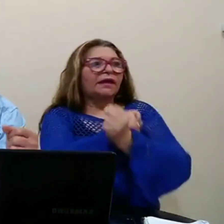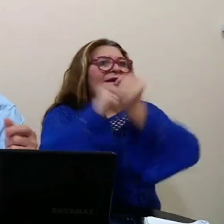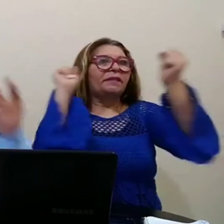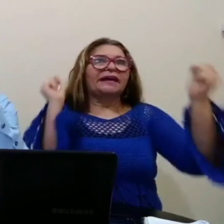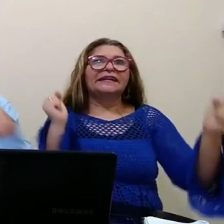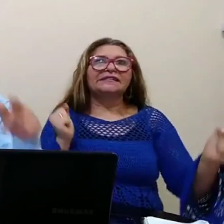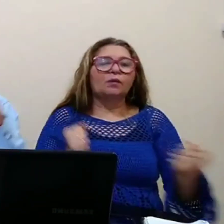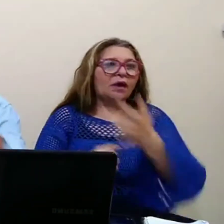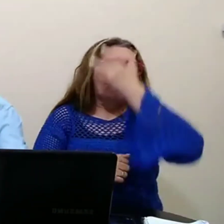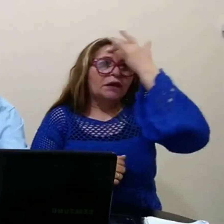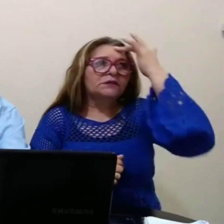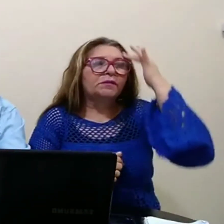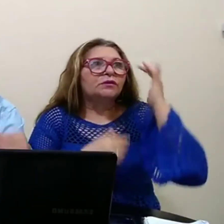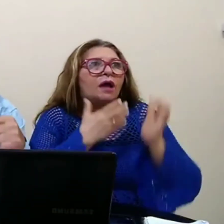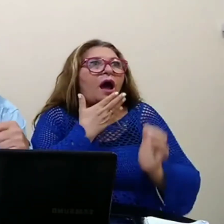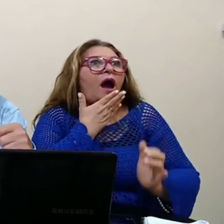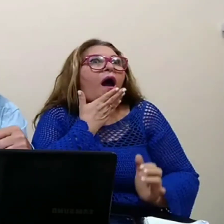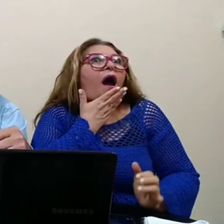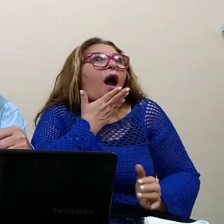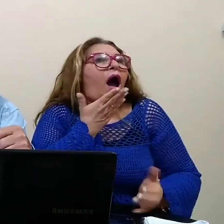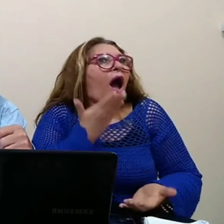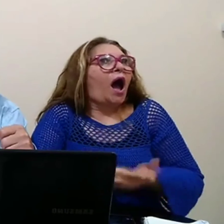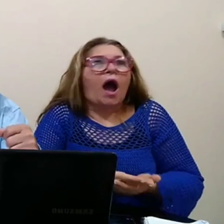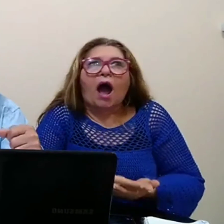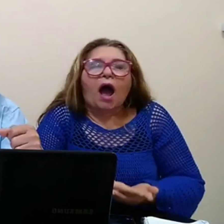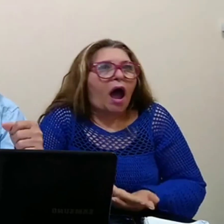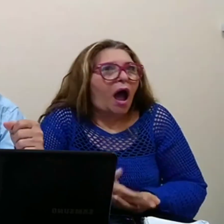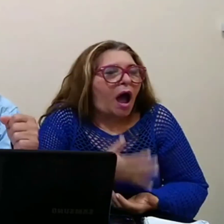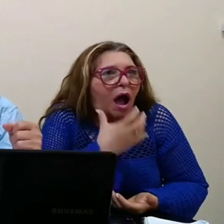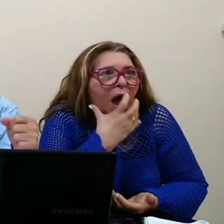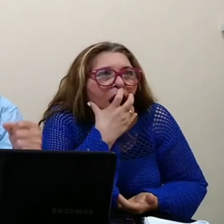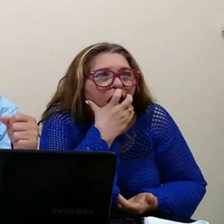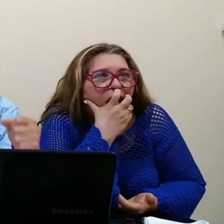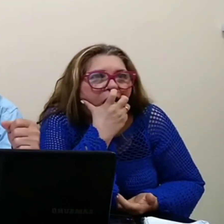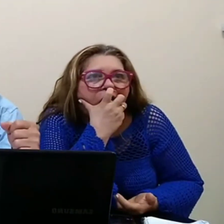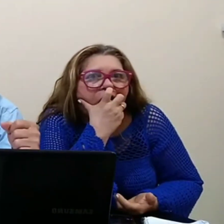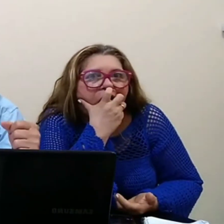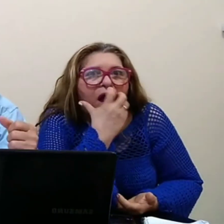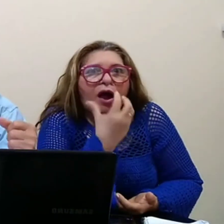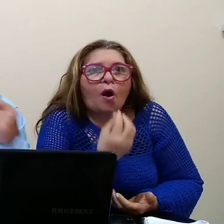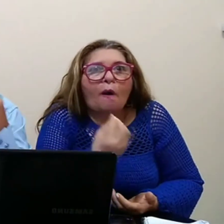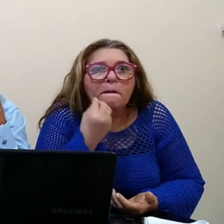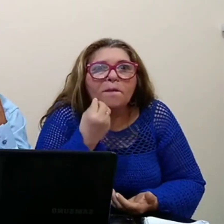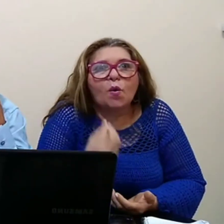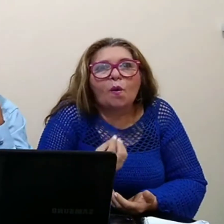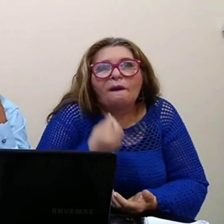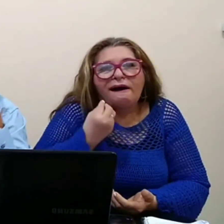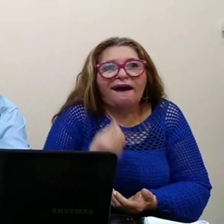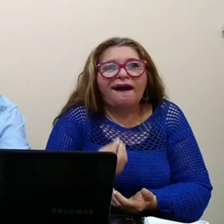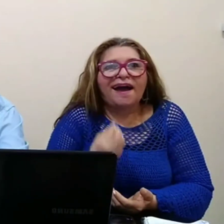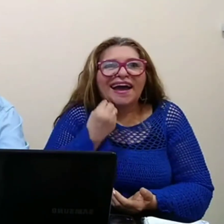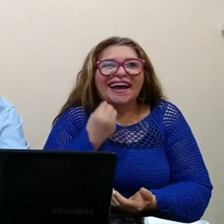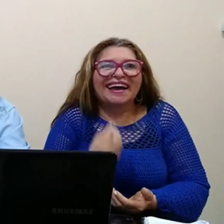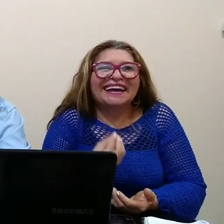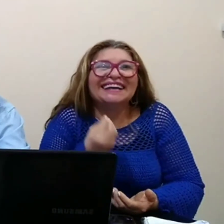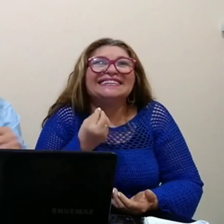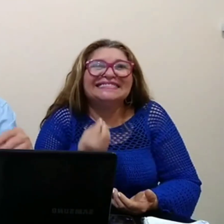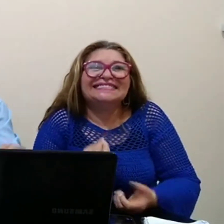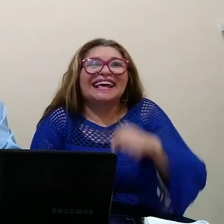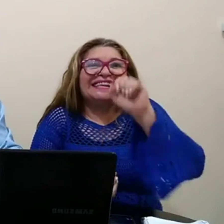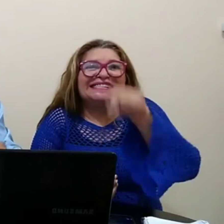pessoas que conheciam a história dele ali daquela região ficaram muito admirados. Então ele cumpriu a sua